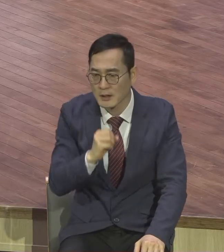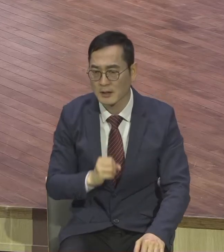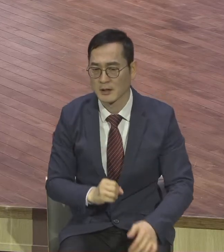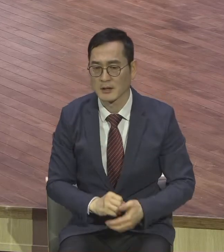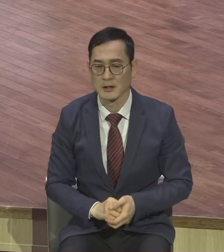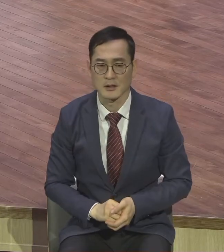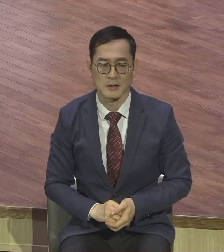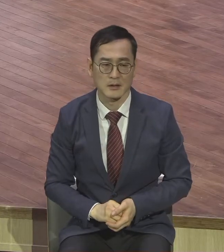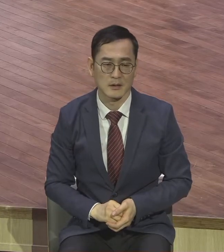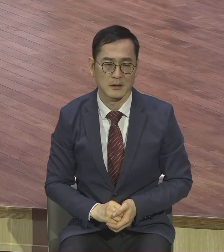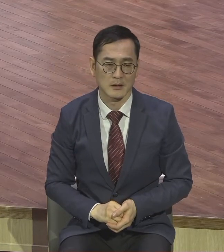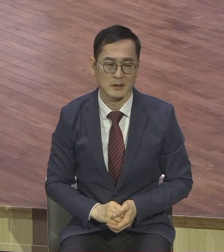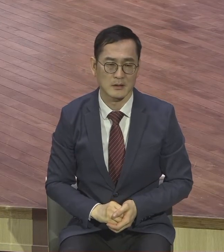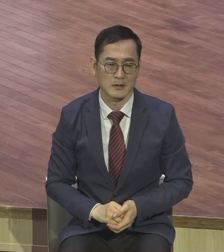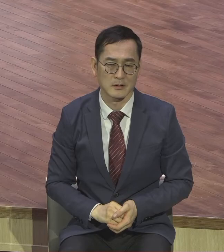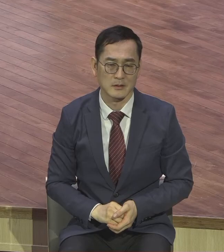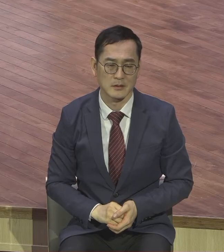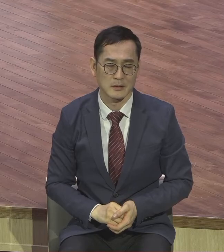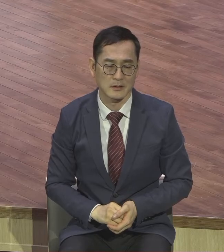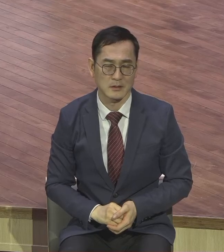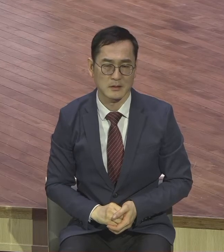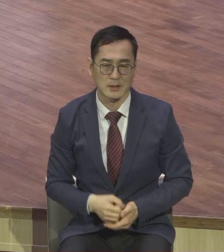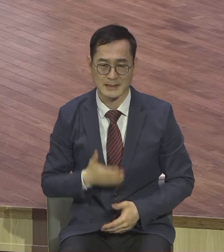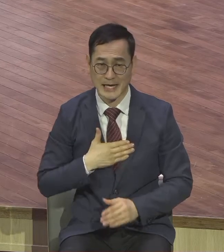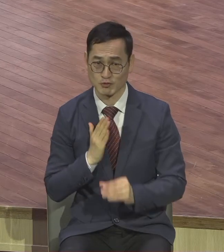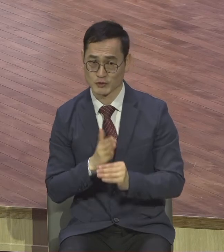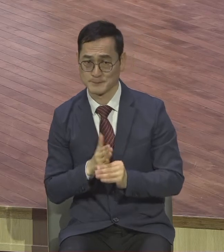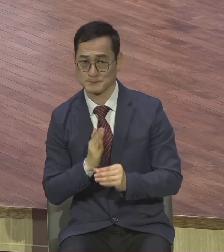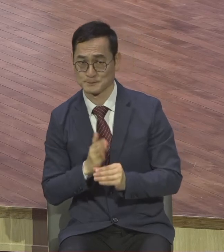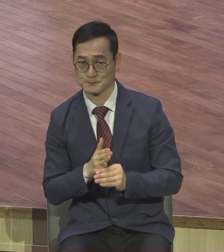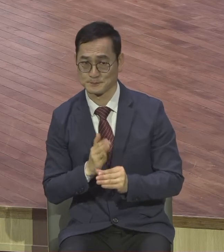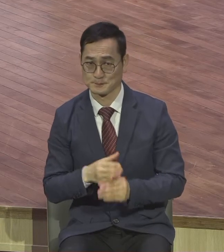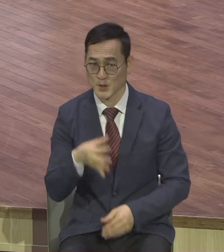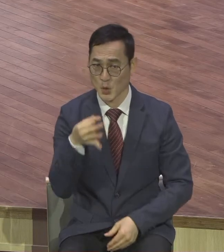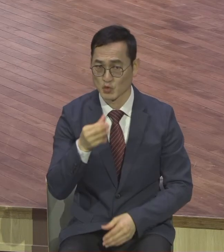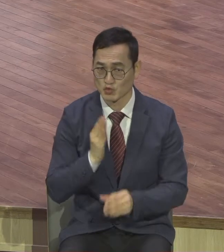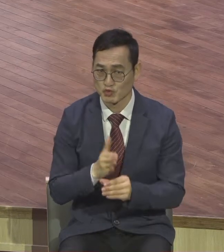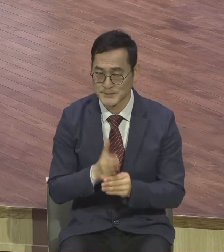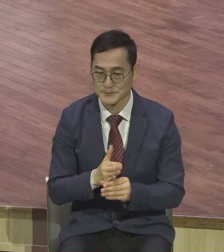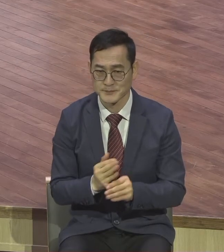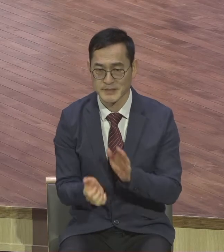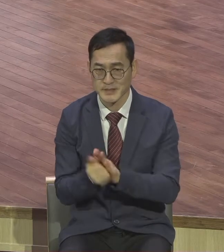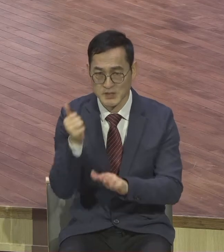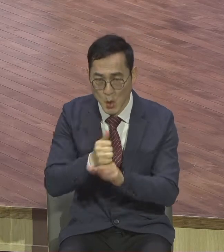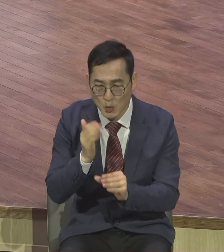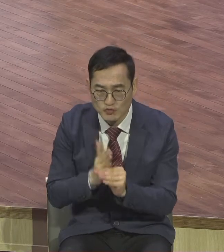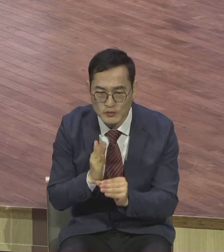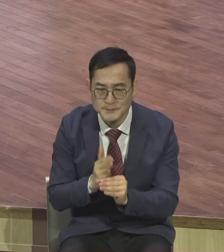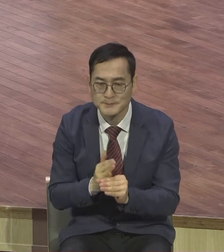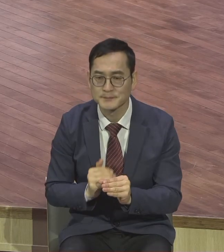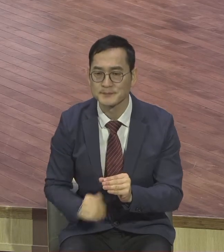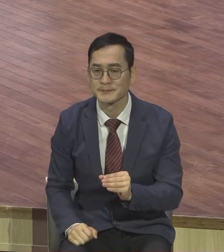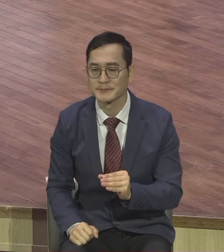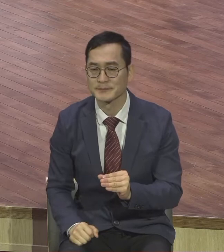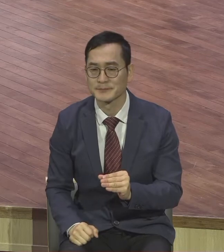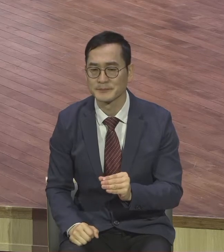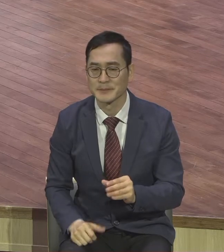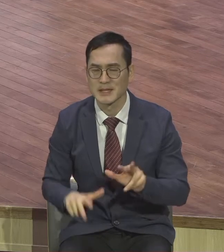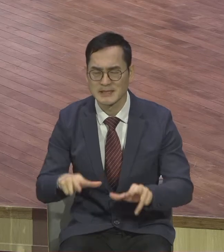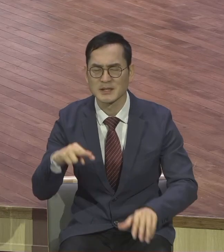전부 다 뭐요 나중심 물질중심 성공중심 지금 이 시간에도